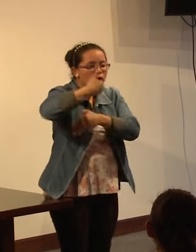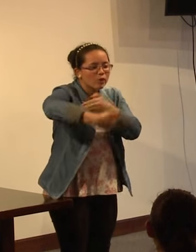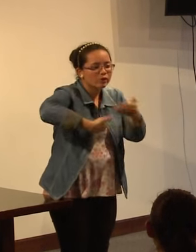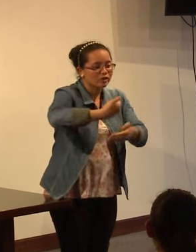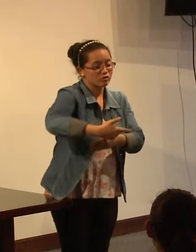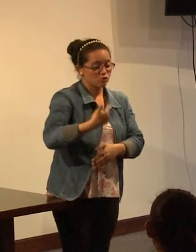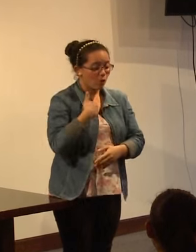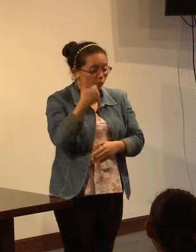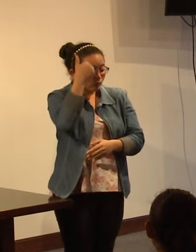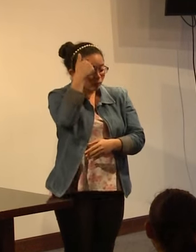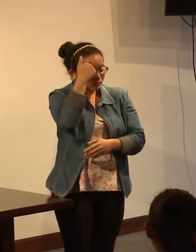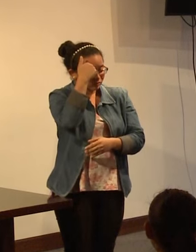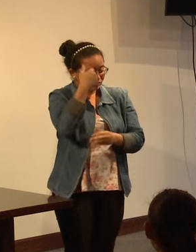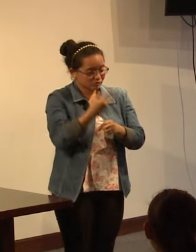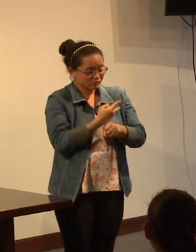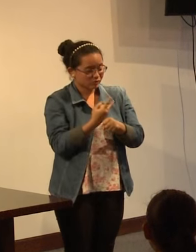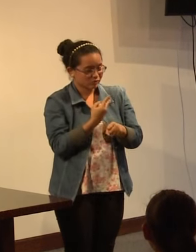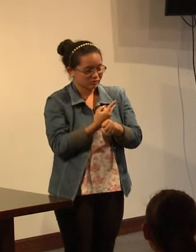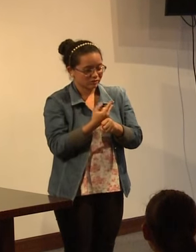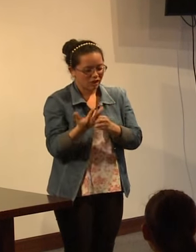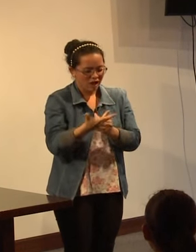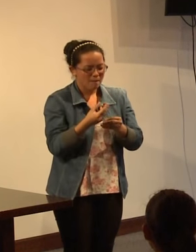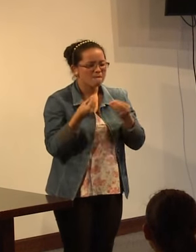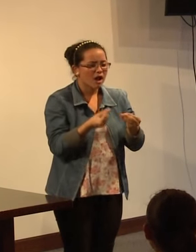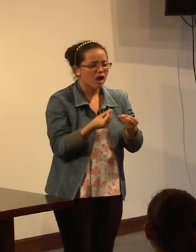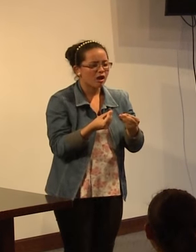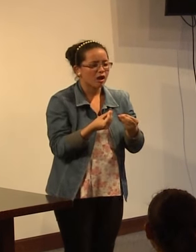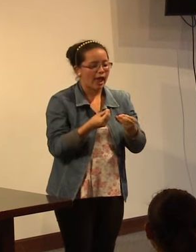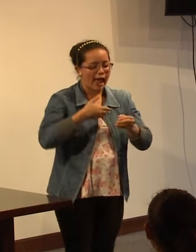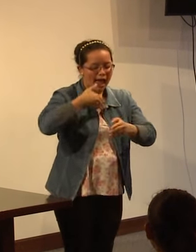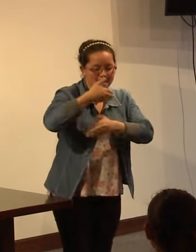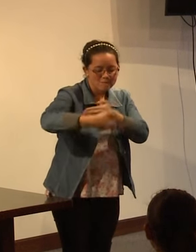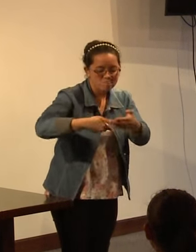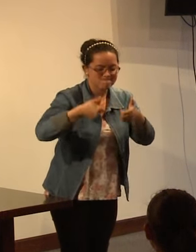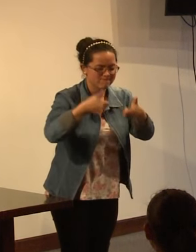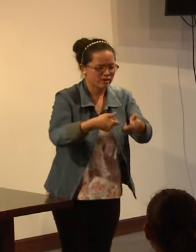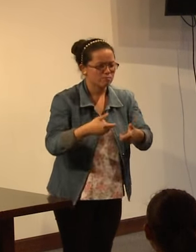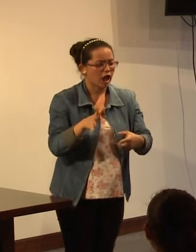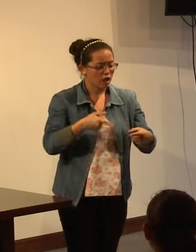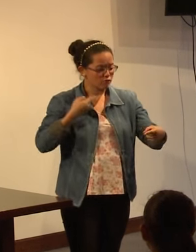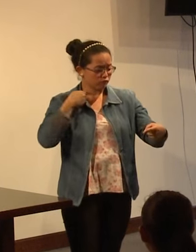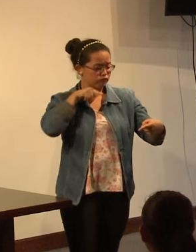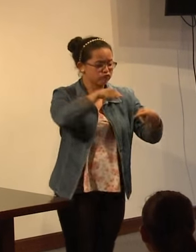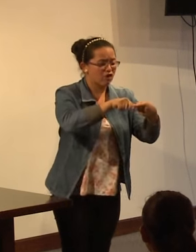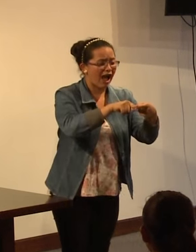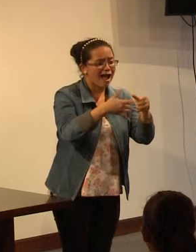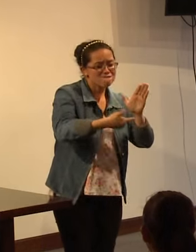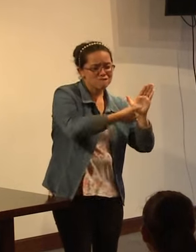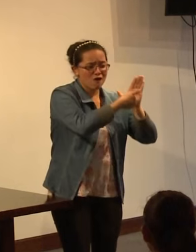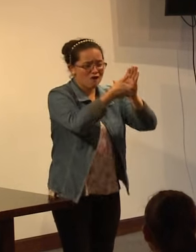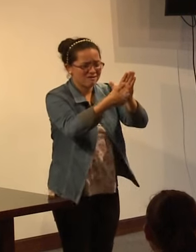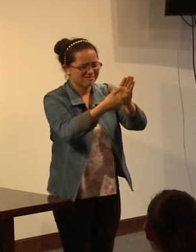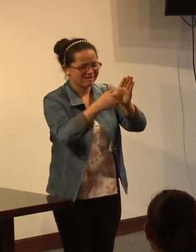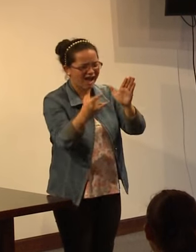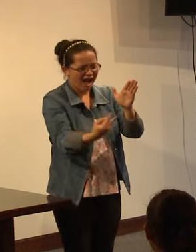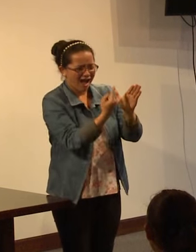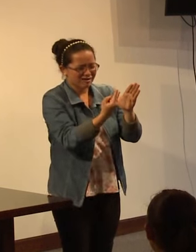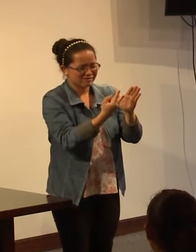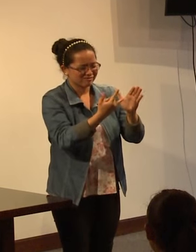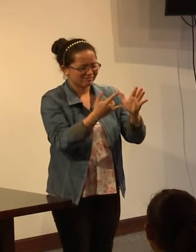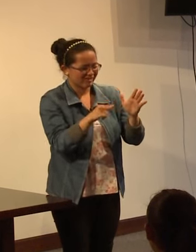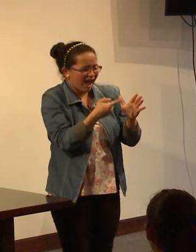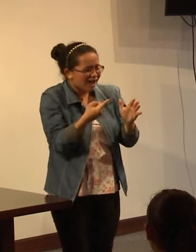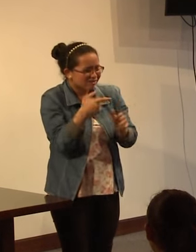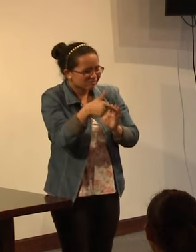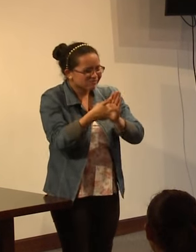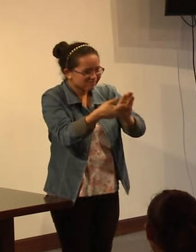artes para que el proceso se dé bien, no para un resultado, para poder mostrar en una izada de bandera, en una presentación, en un